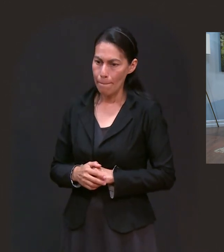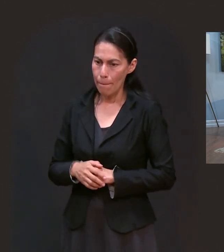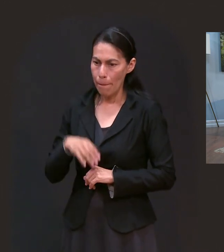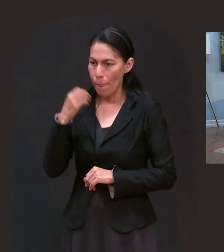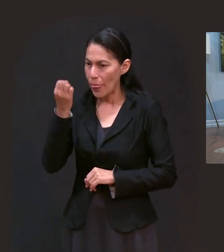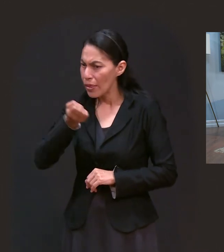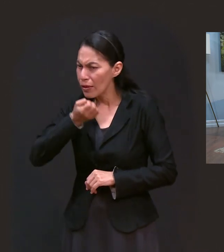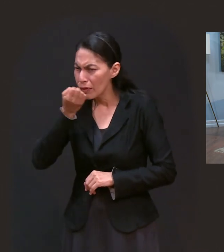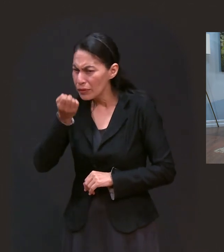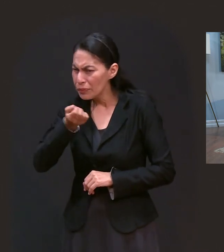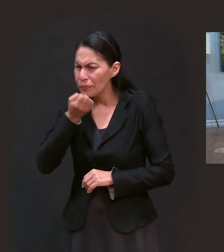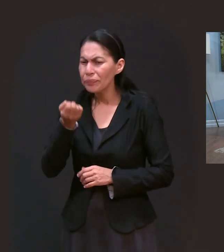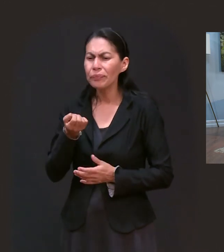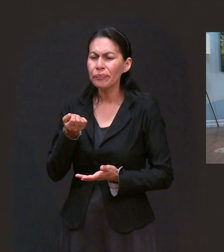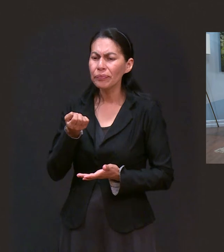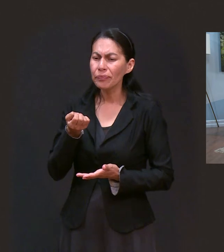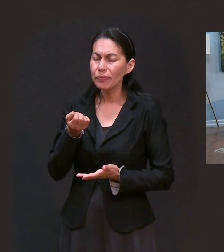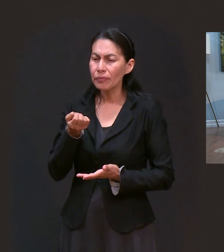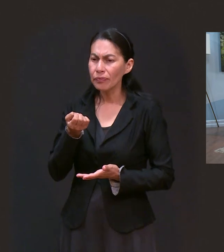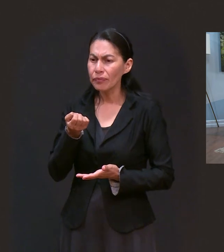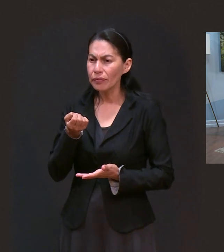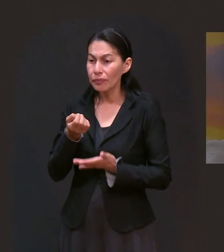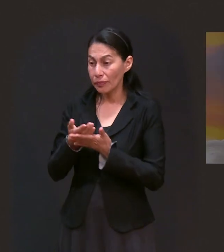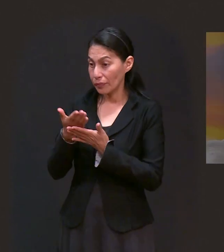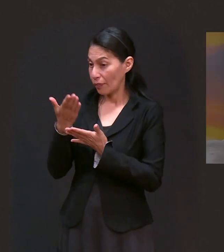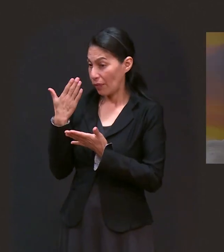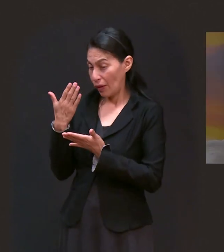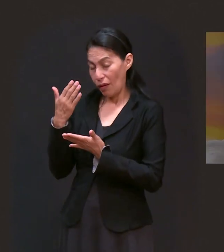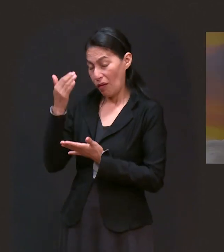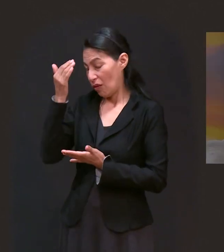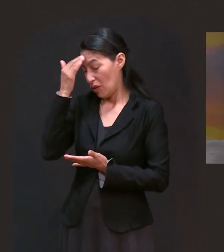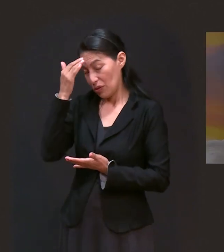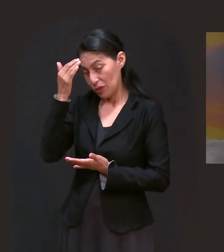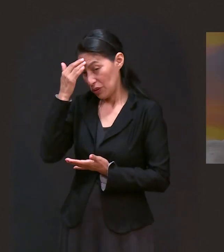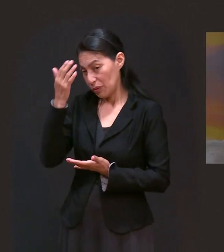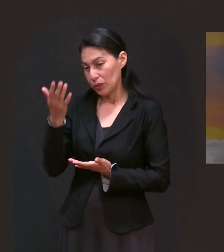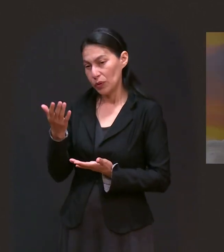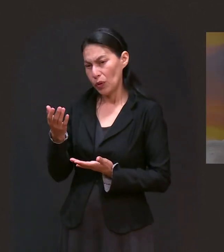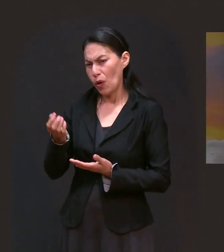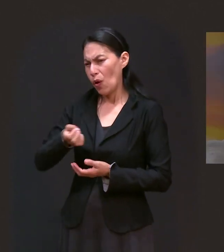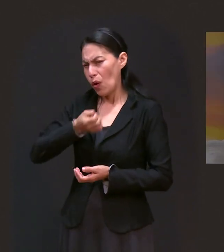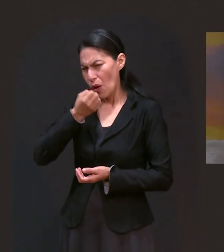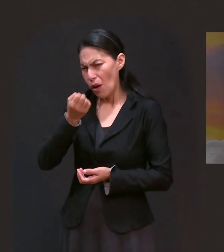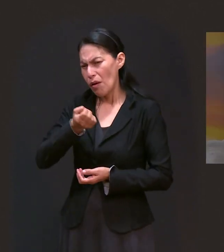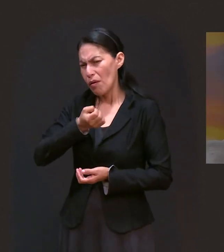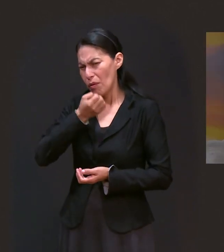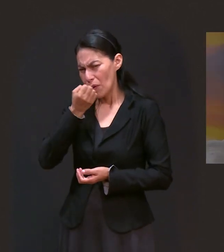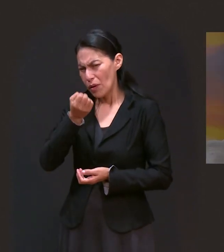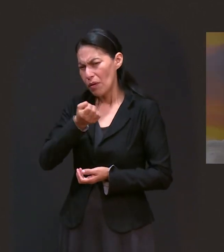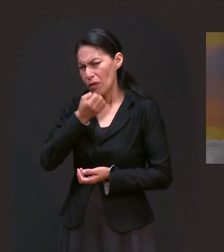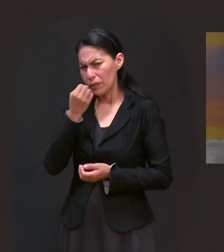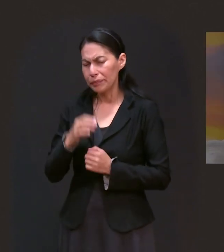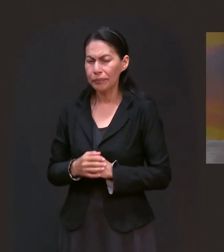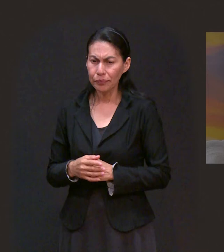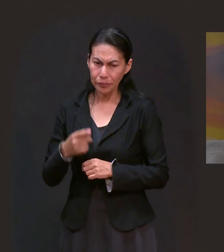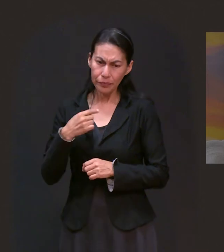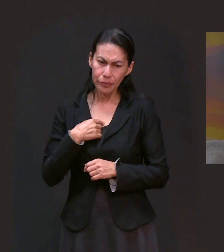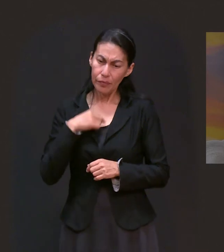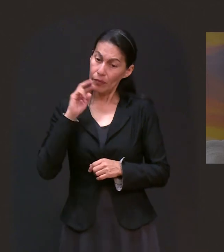como oraciones que en el momento que no nos conocíamos creo que ahora vamos más